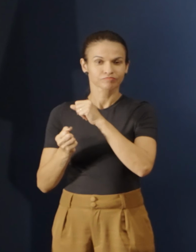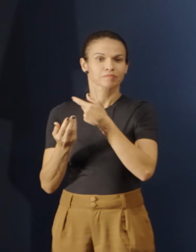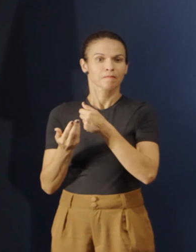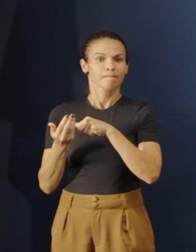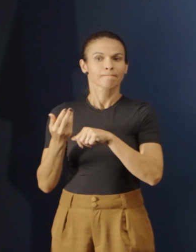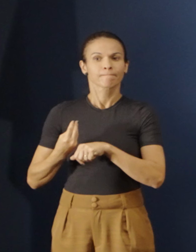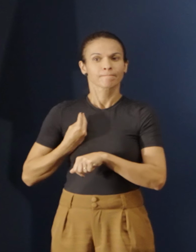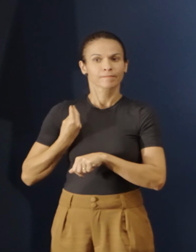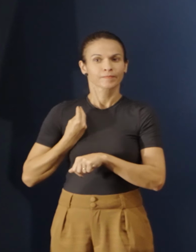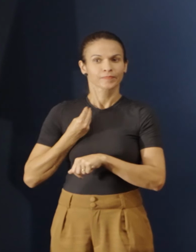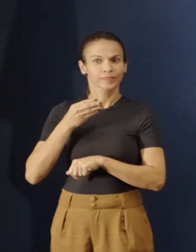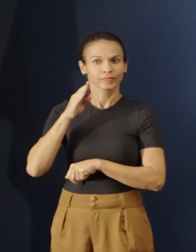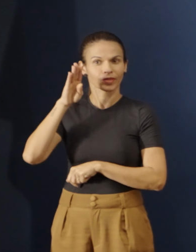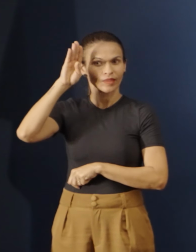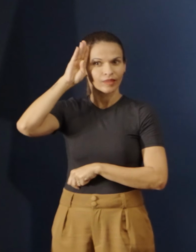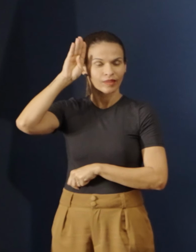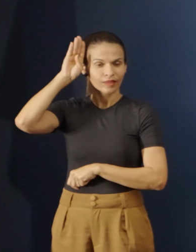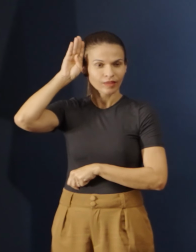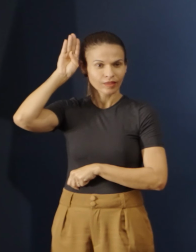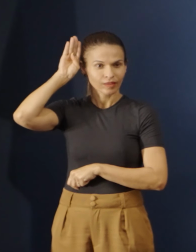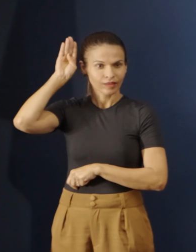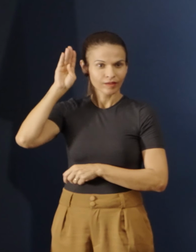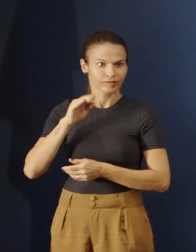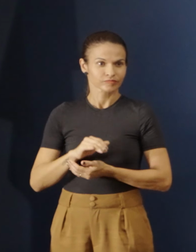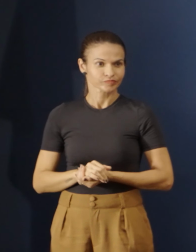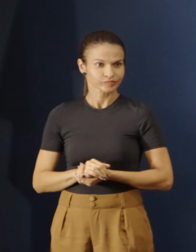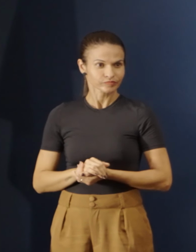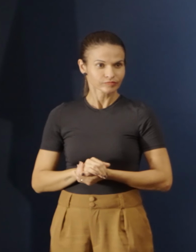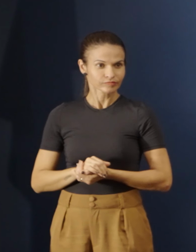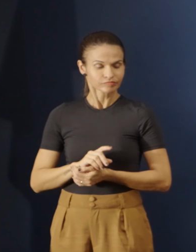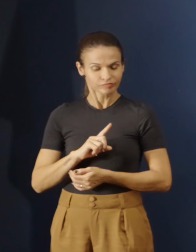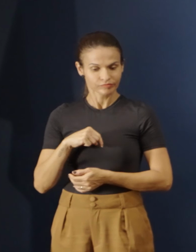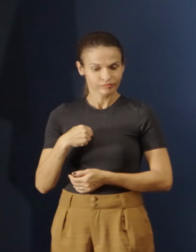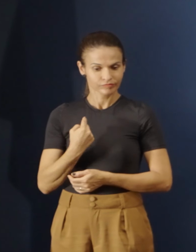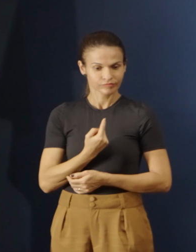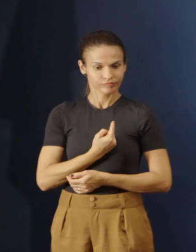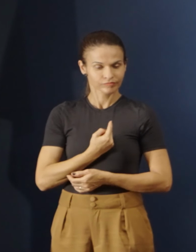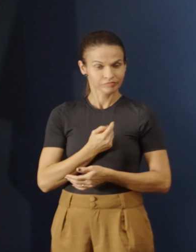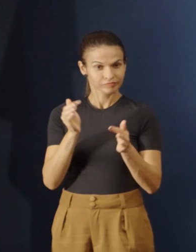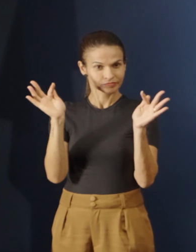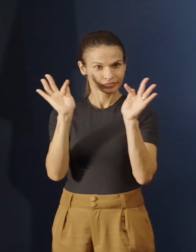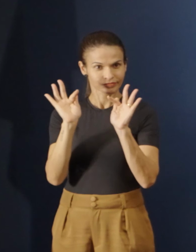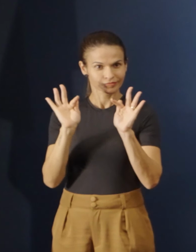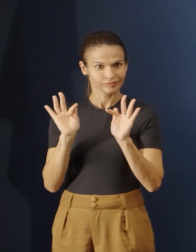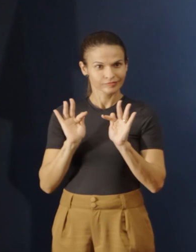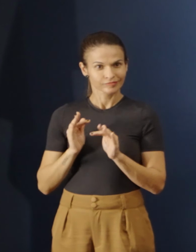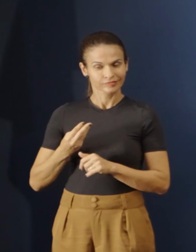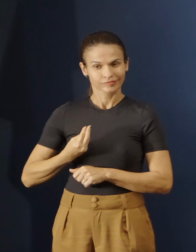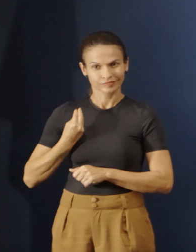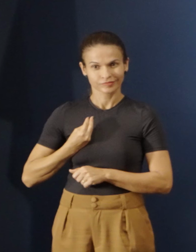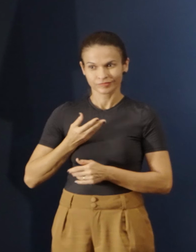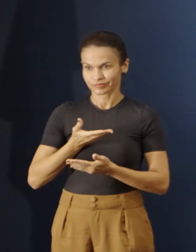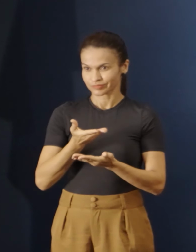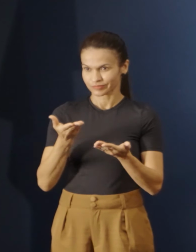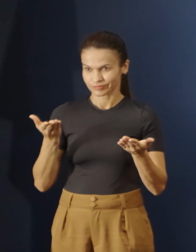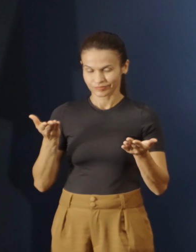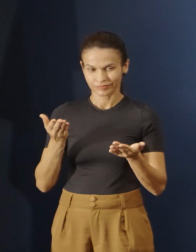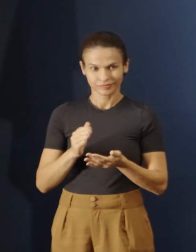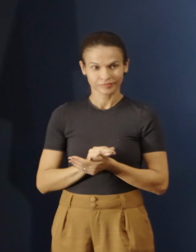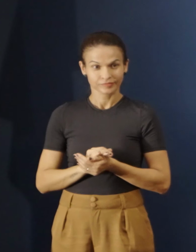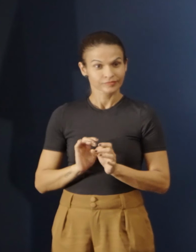academia. Eu vou dizer que nós ficamos muito felizes com a presença de vocês todos,